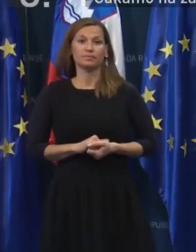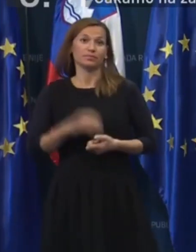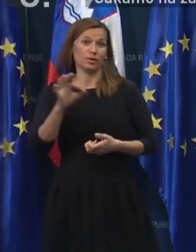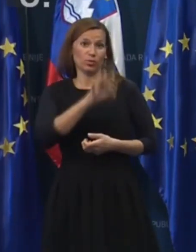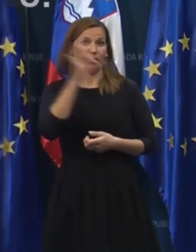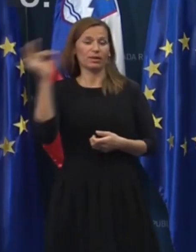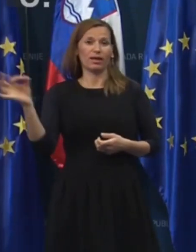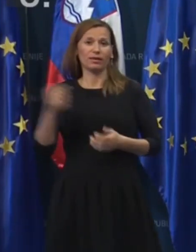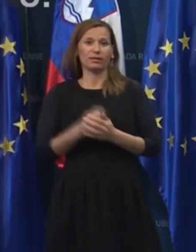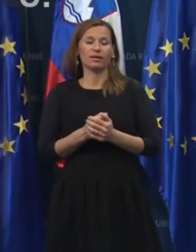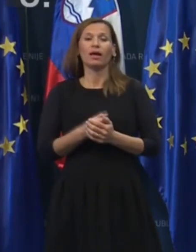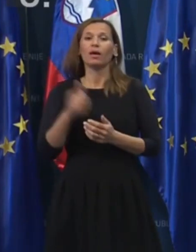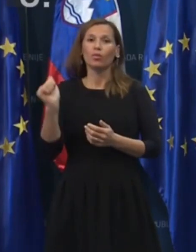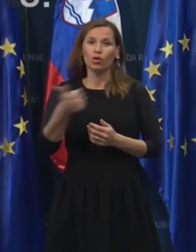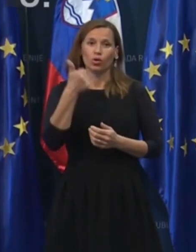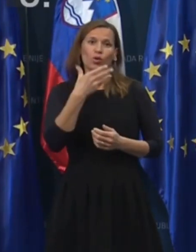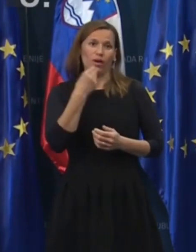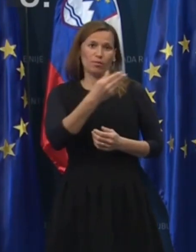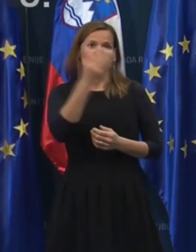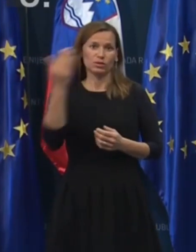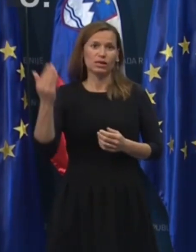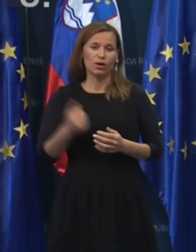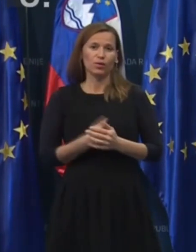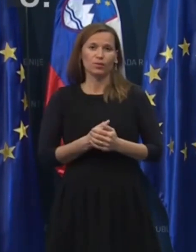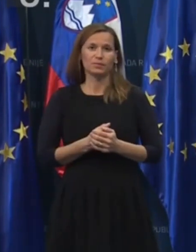Dobar dan, ponovno lep pozdrav.